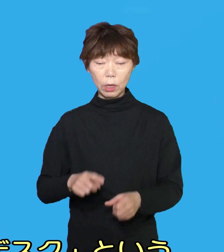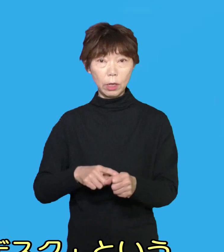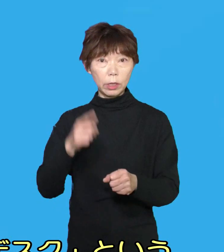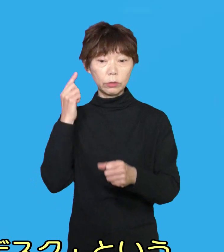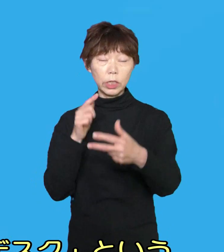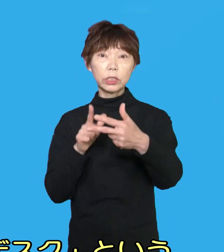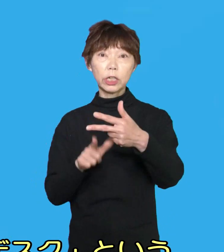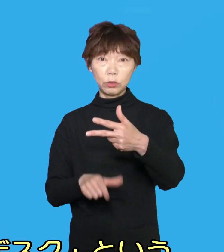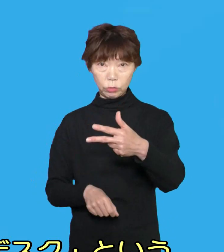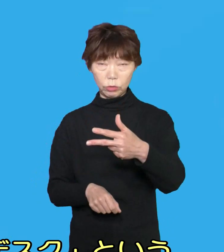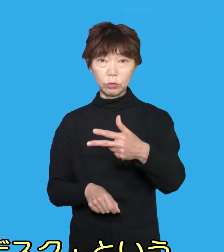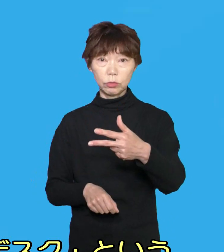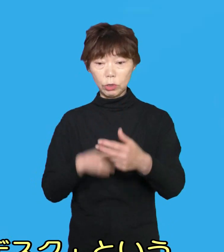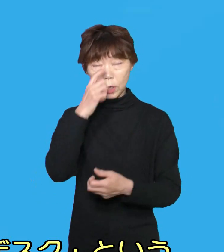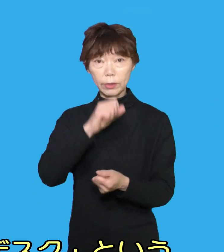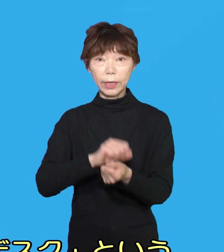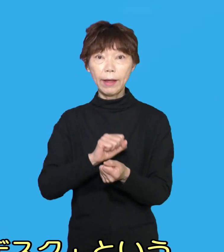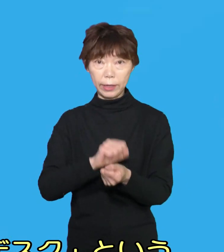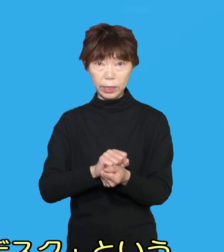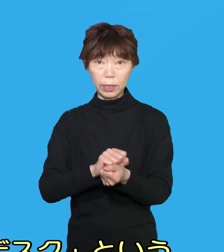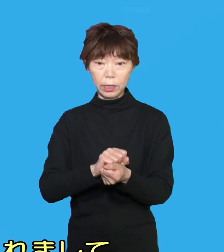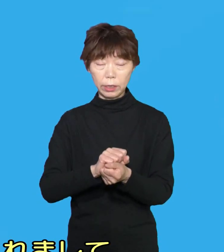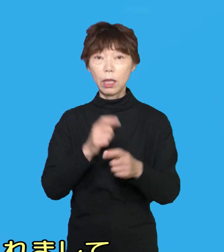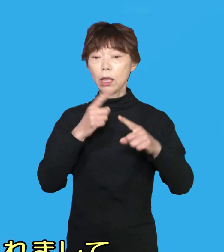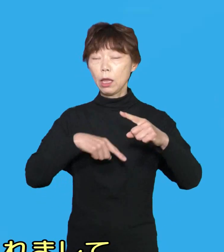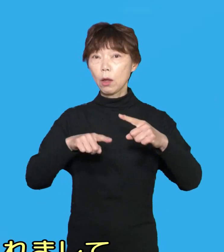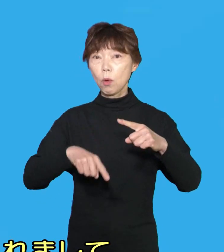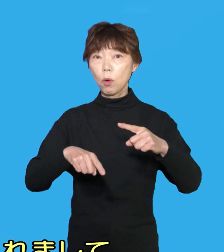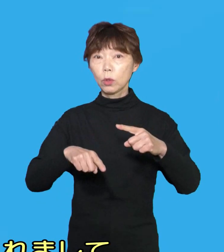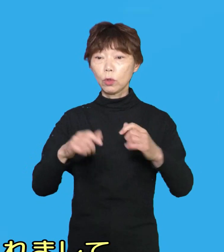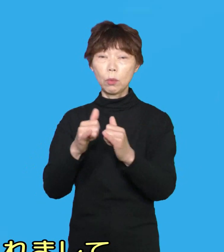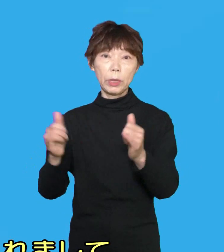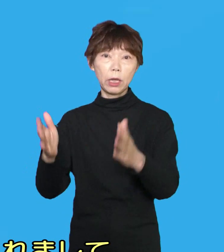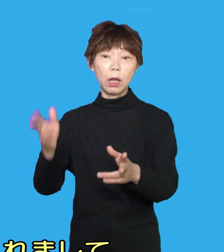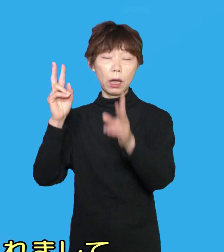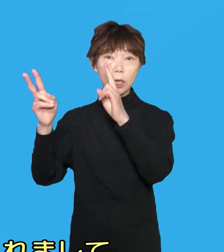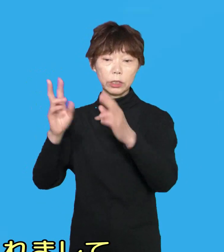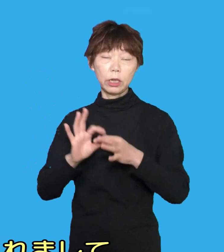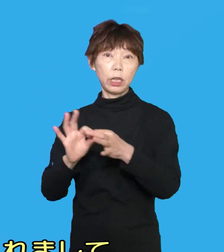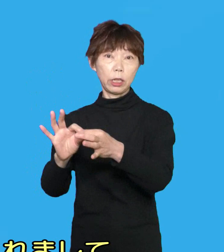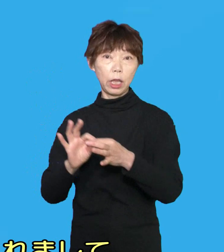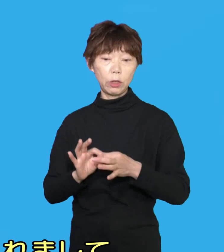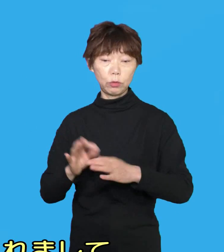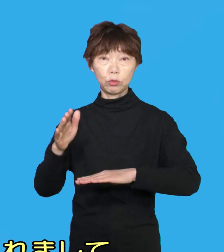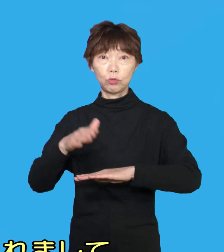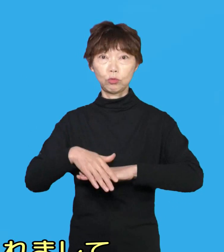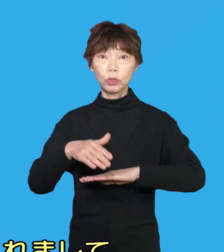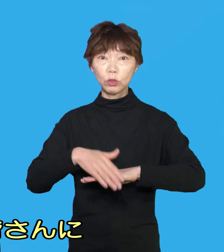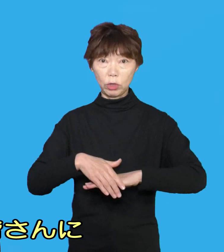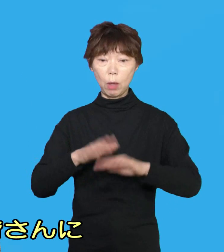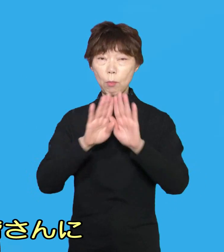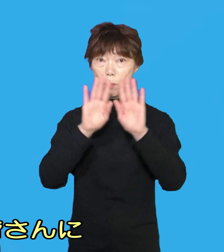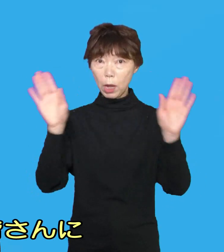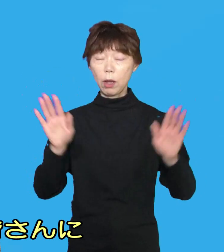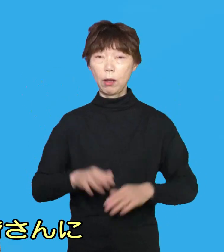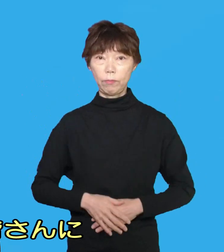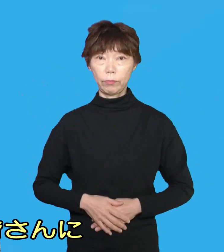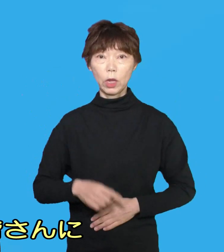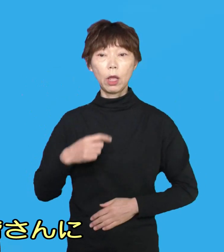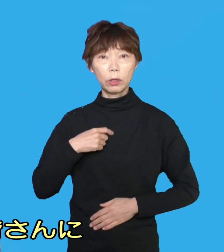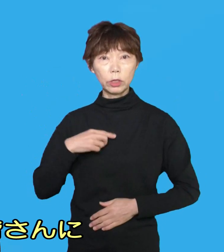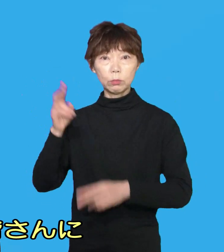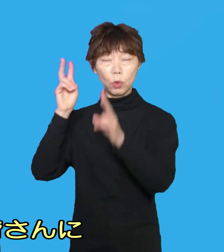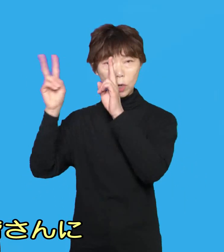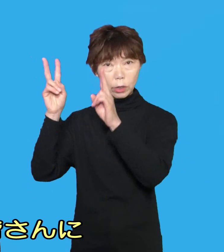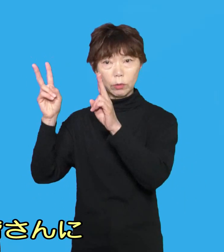昨年7月には新しく堺コネクテッドデスクという公民連携の一本化する窓口も入れまして、私自身も企業の皆さん